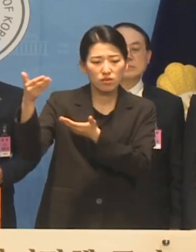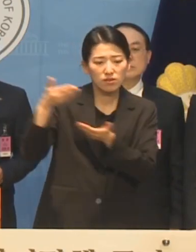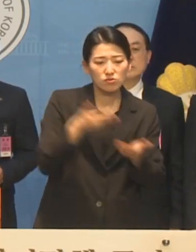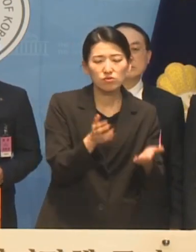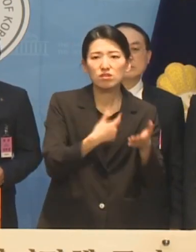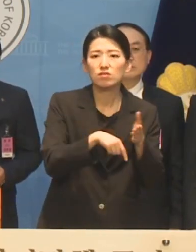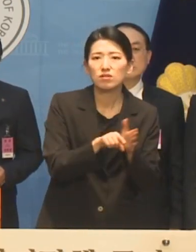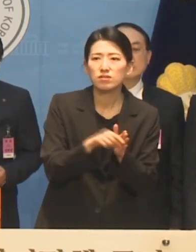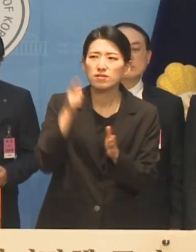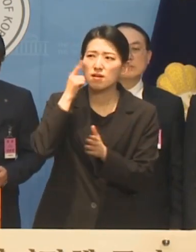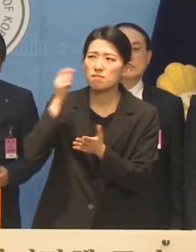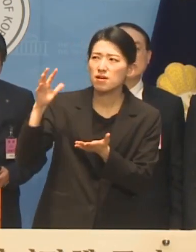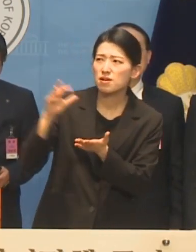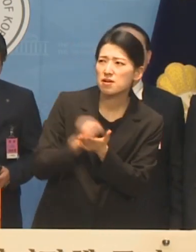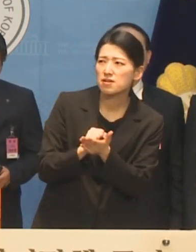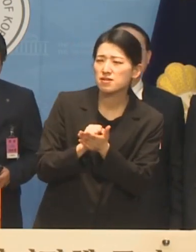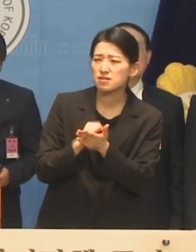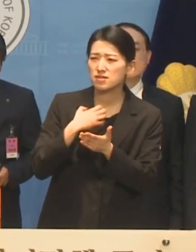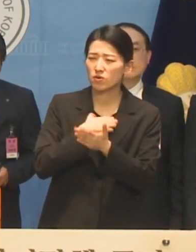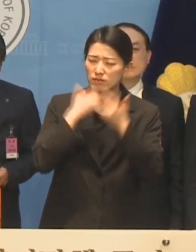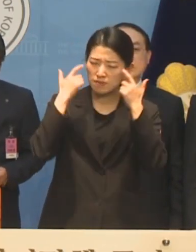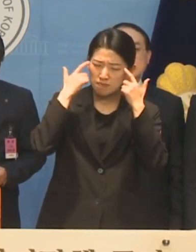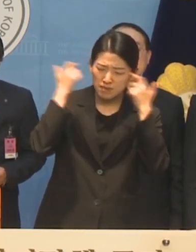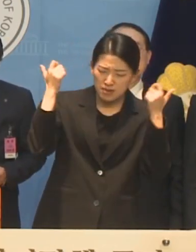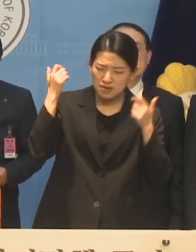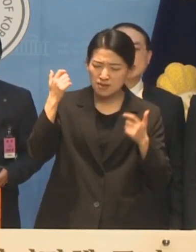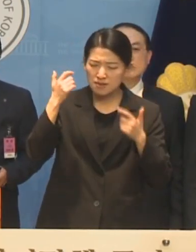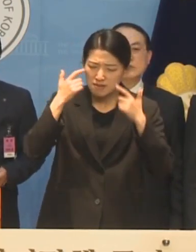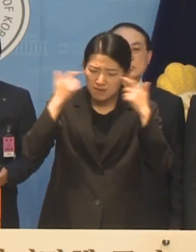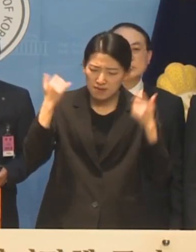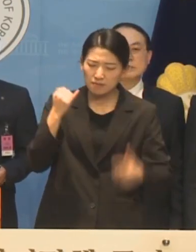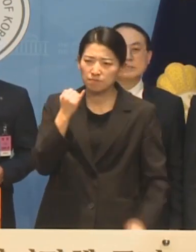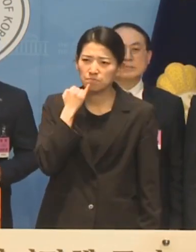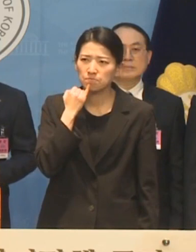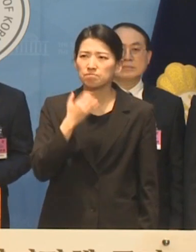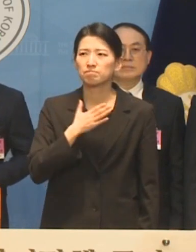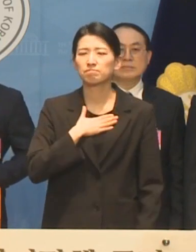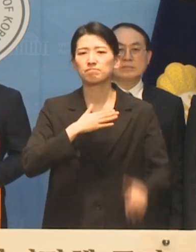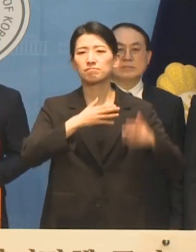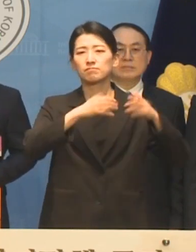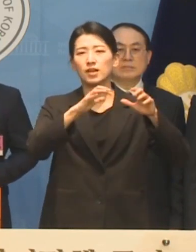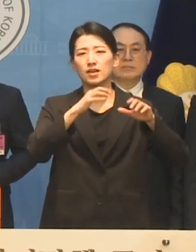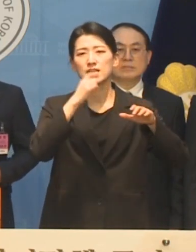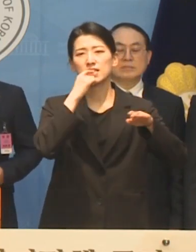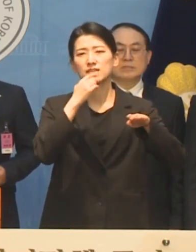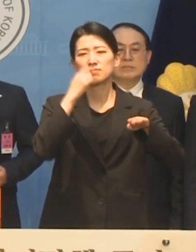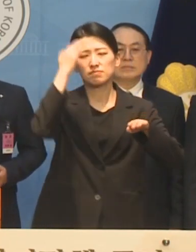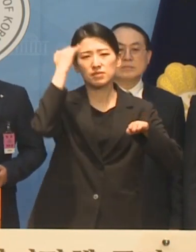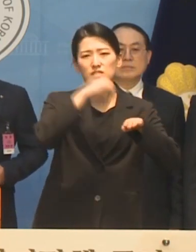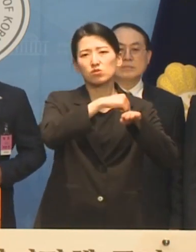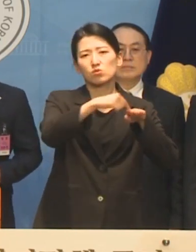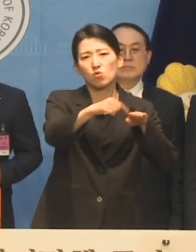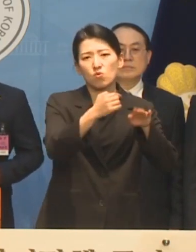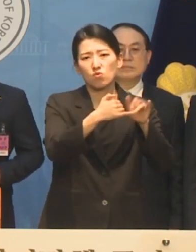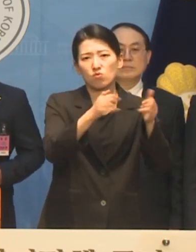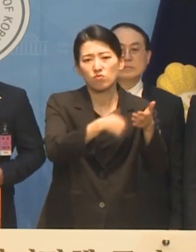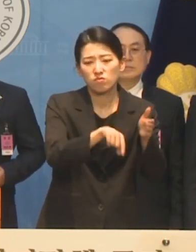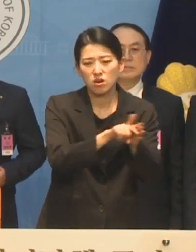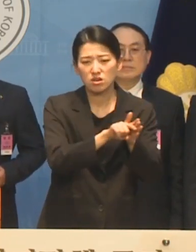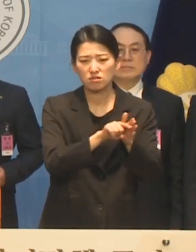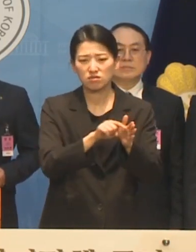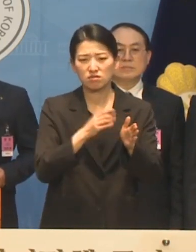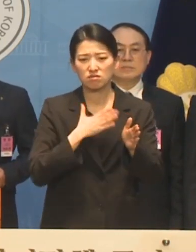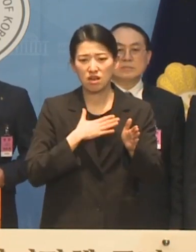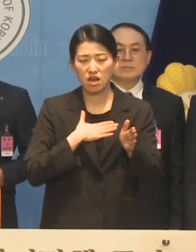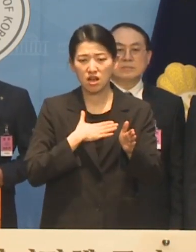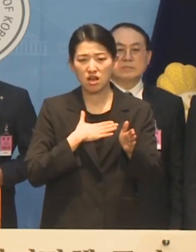일제치하에서 모진 고통을 당하면서도 죽어가면서도 내 나라와 민족을 위해 바칠 목숨이 하나밖에